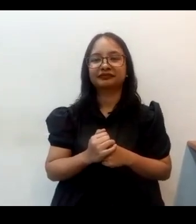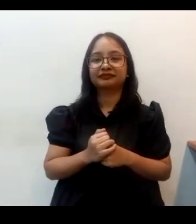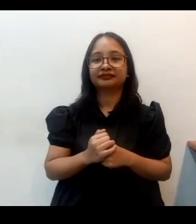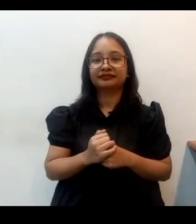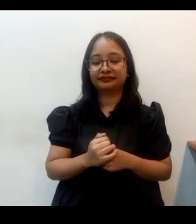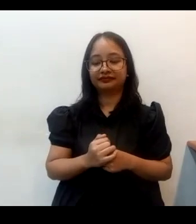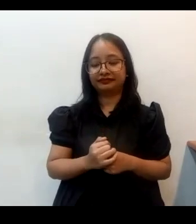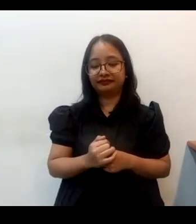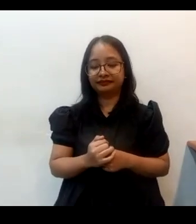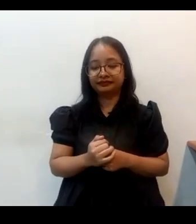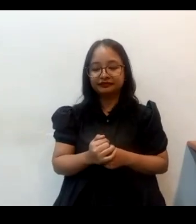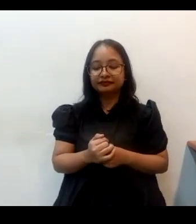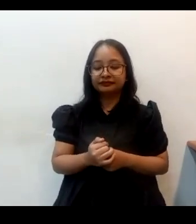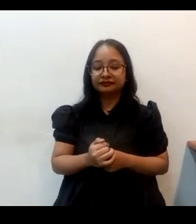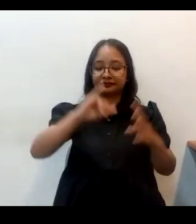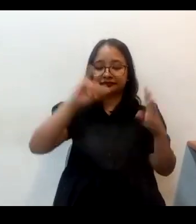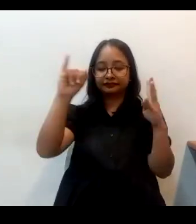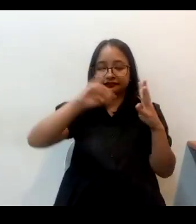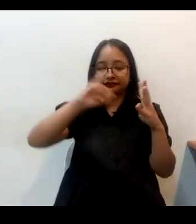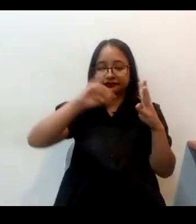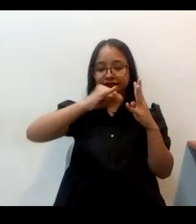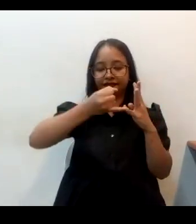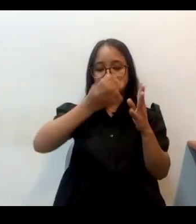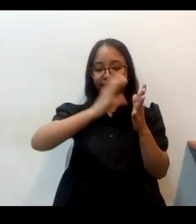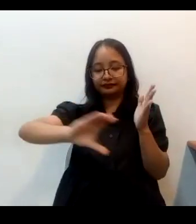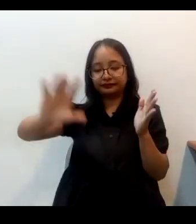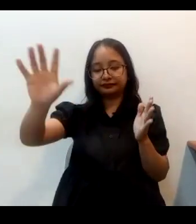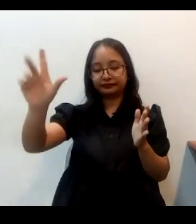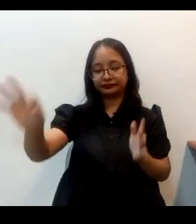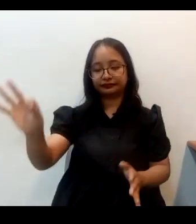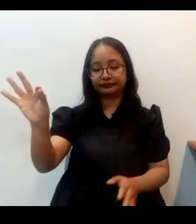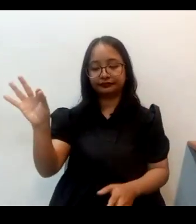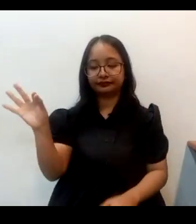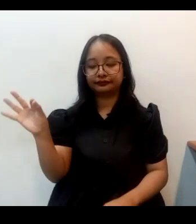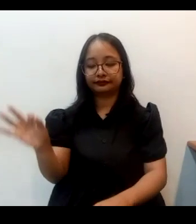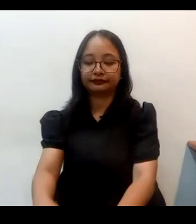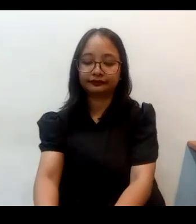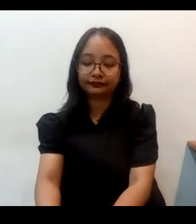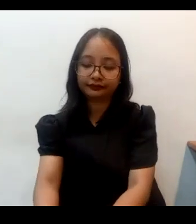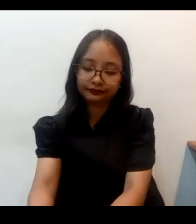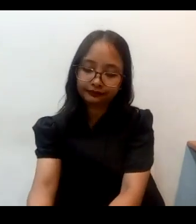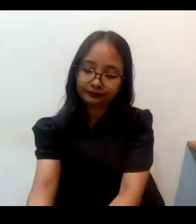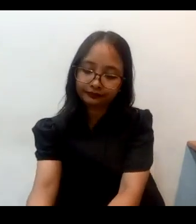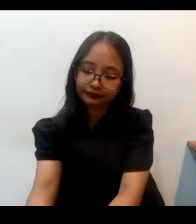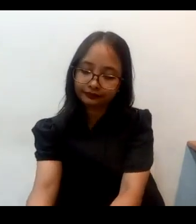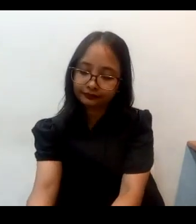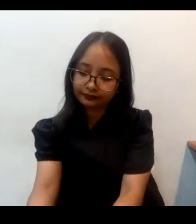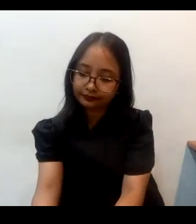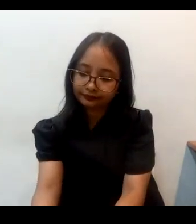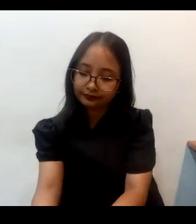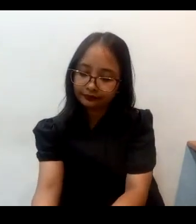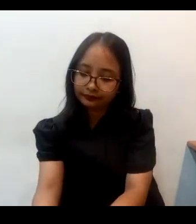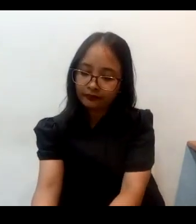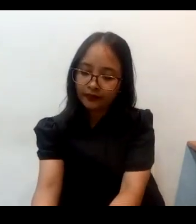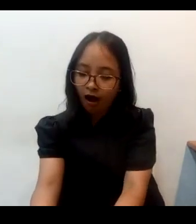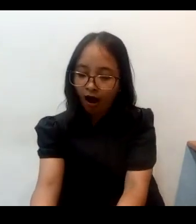Let's look at the John chapter 5, John chapter 9. This is important part also. Balikan po